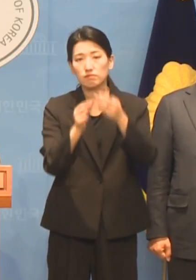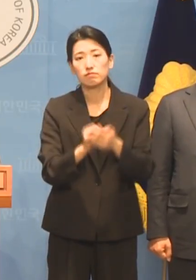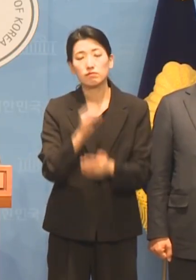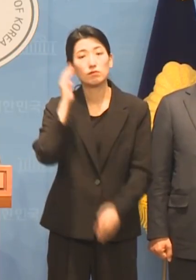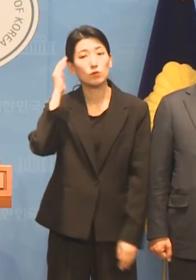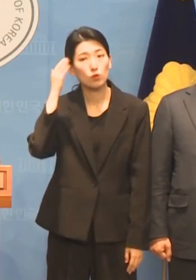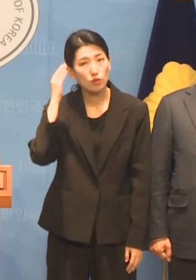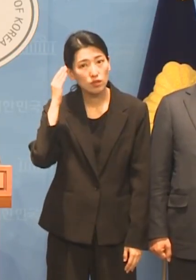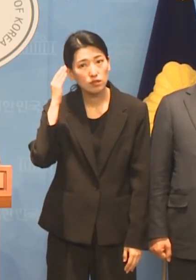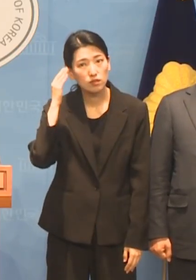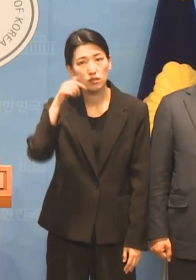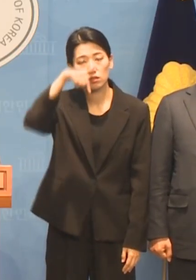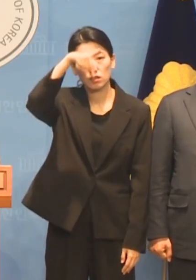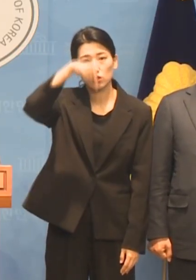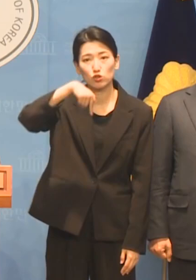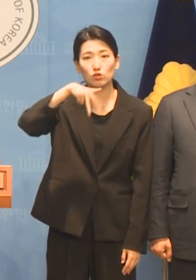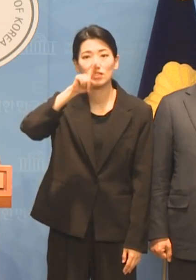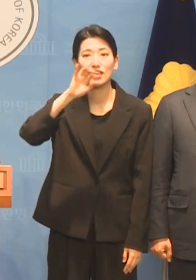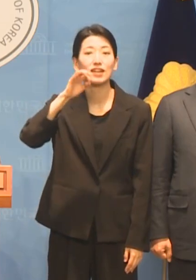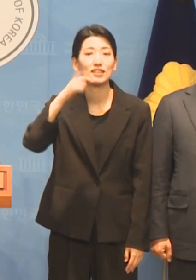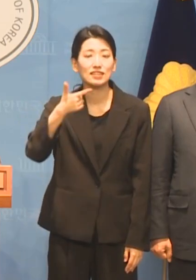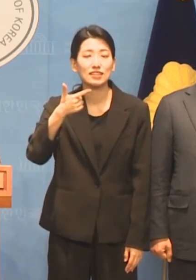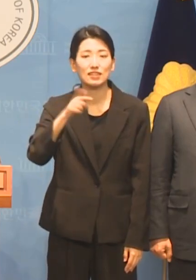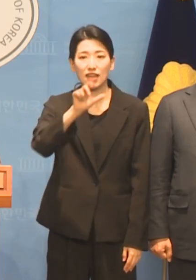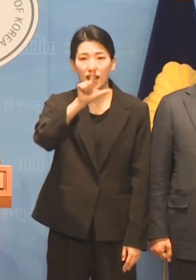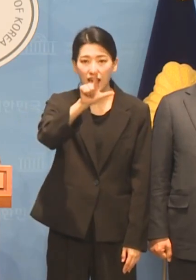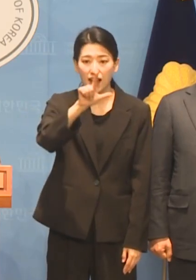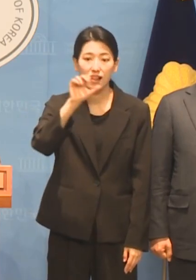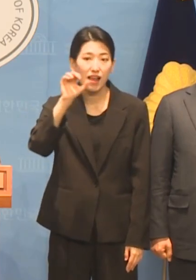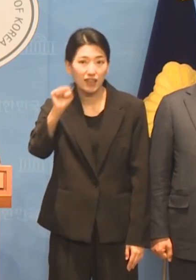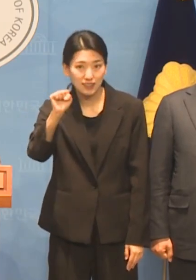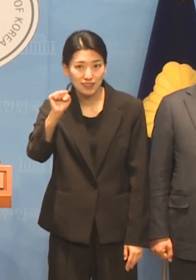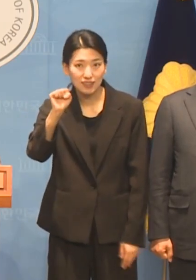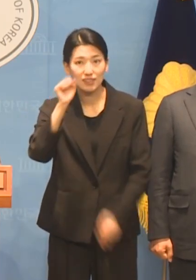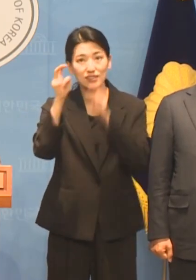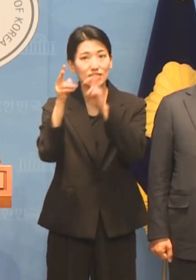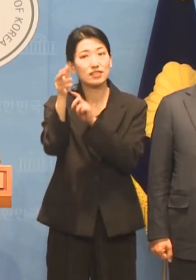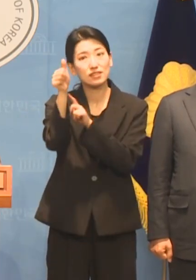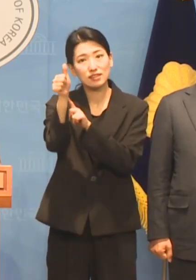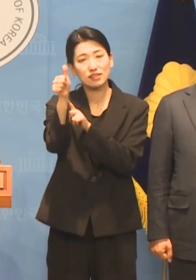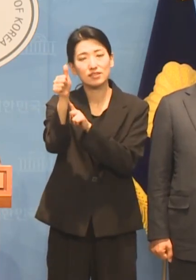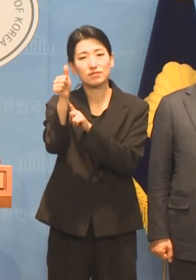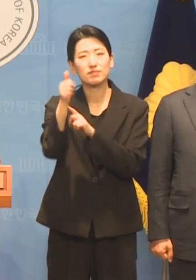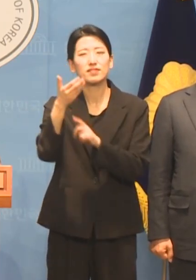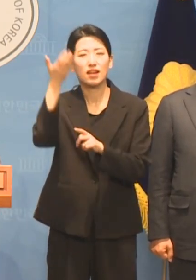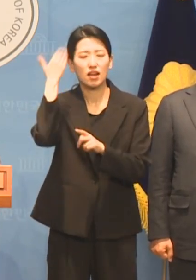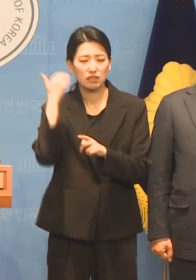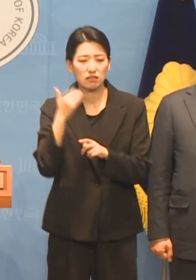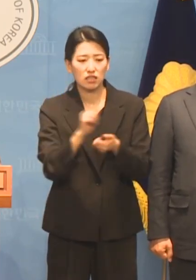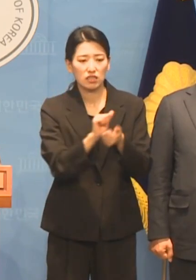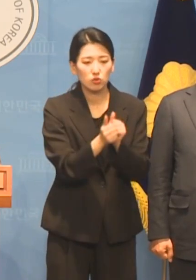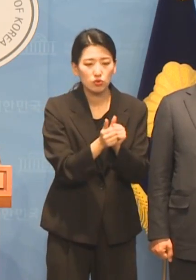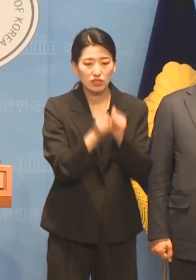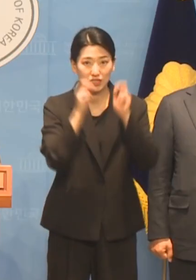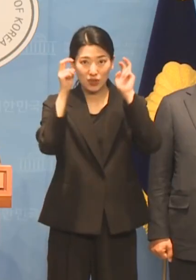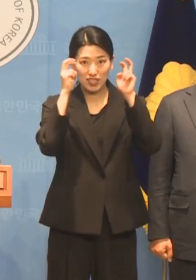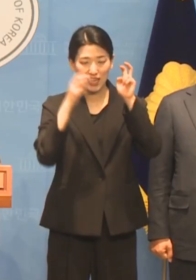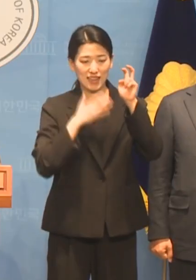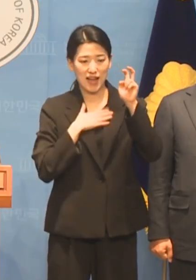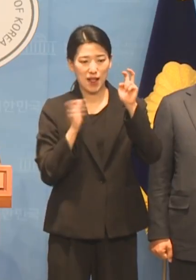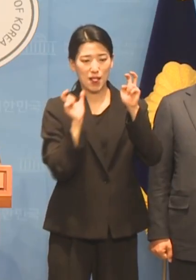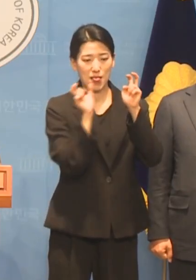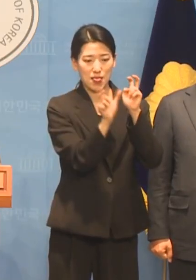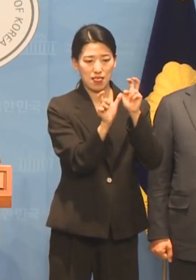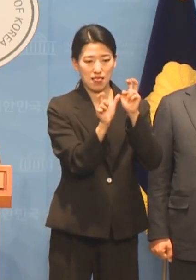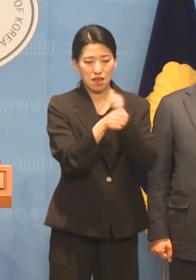최근 구자은 LS그룹 회장이 예전에는 중복 상장이 문제되지 않았는데 요즘